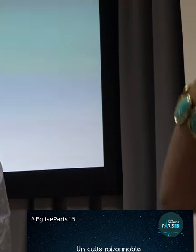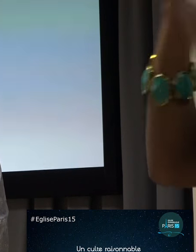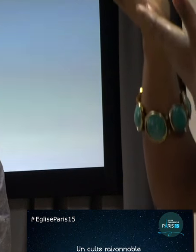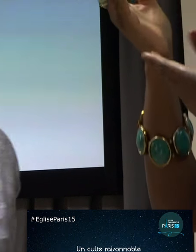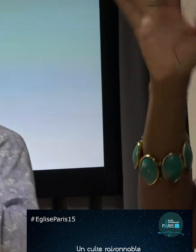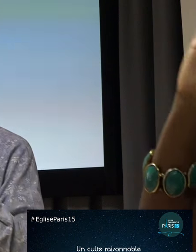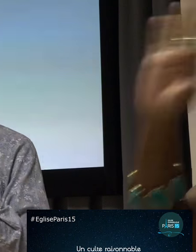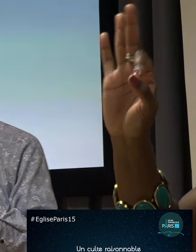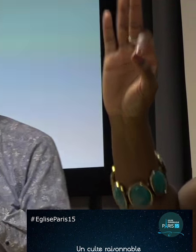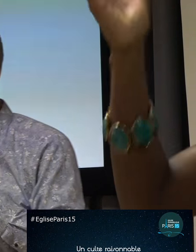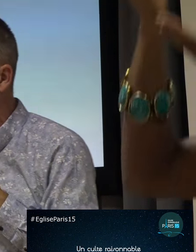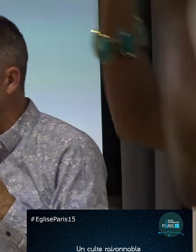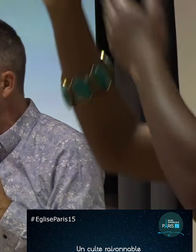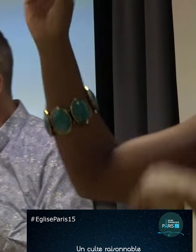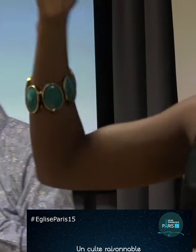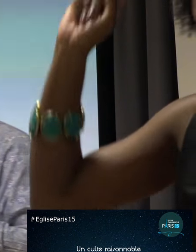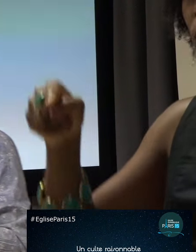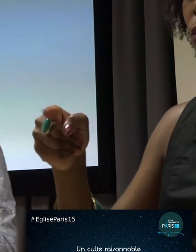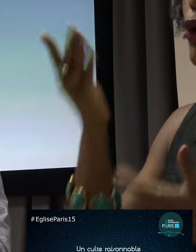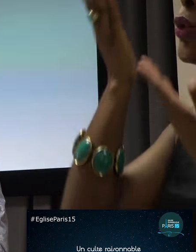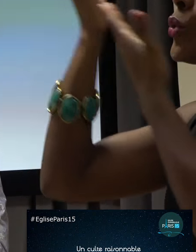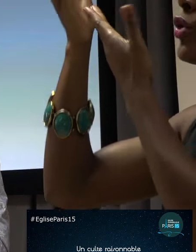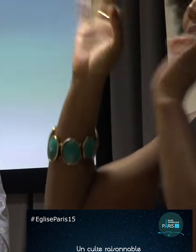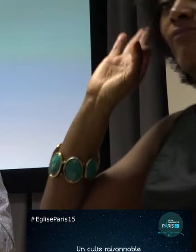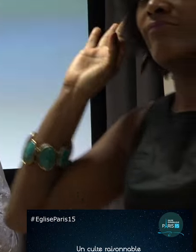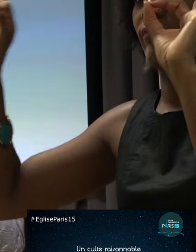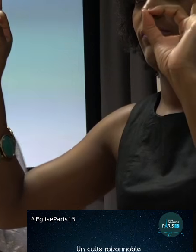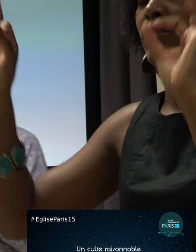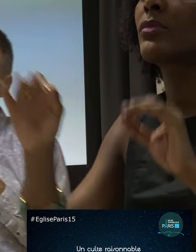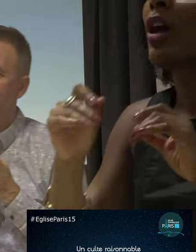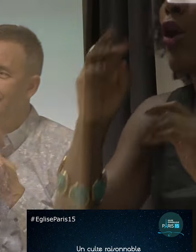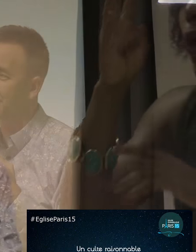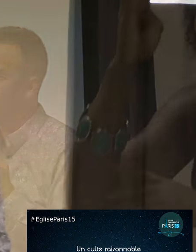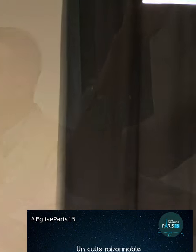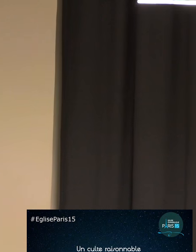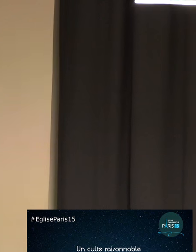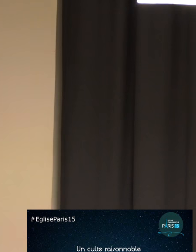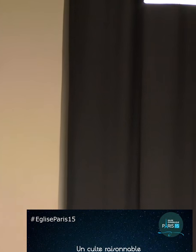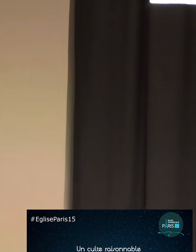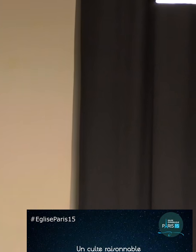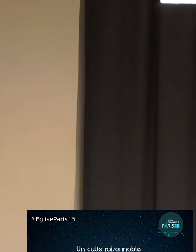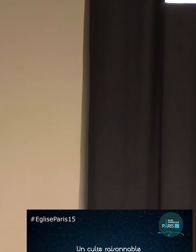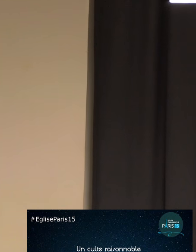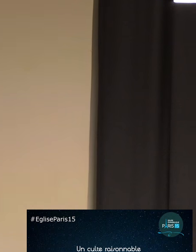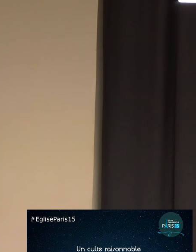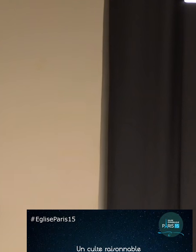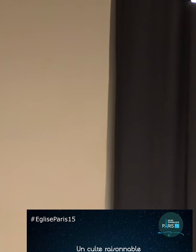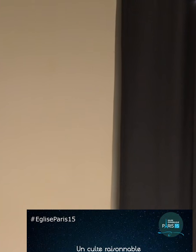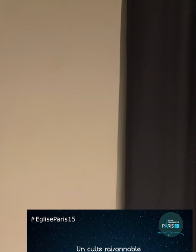raisonnable. On peut lire ensemble dans le livre des Romains, au chapitre 12. Regardez avec moi, si vous avez votre